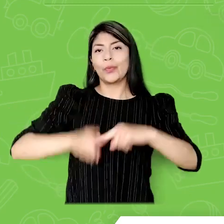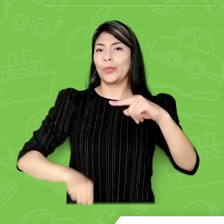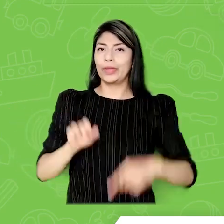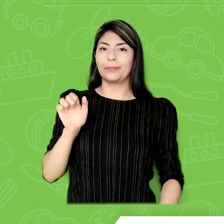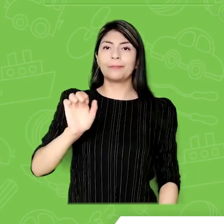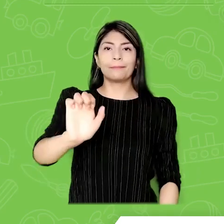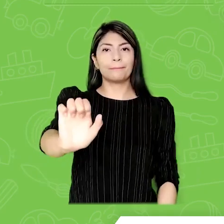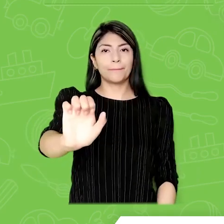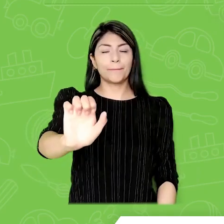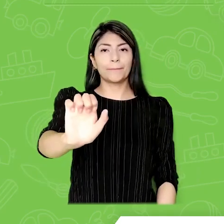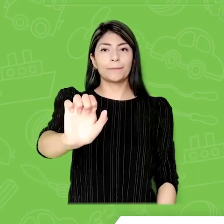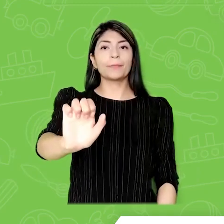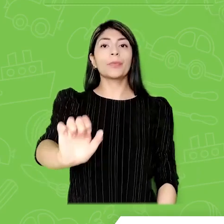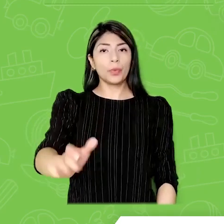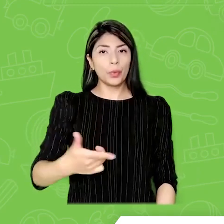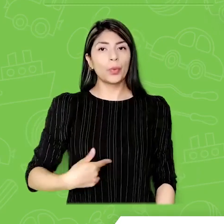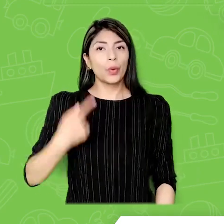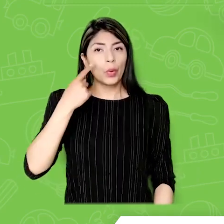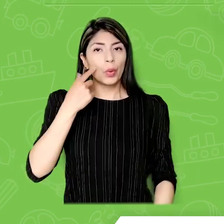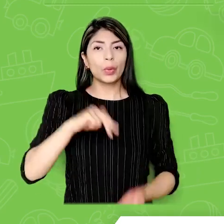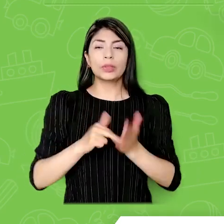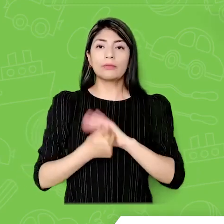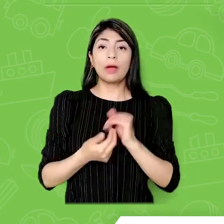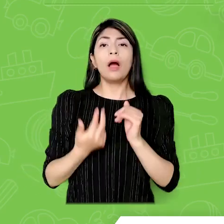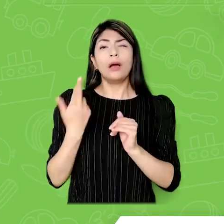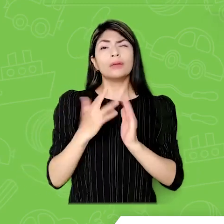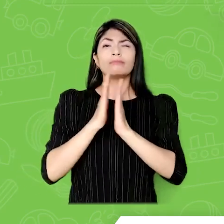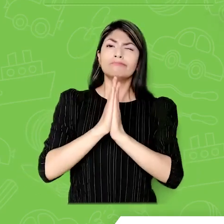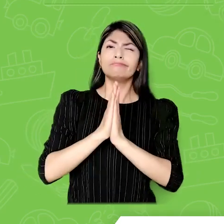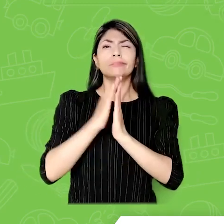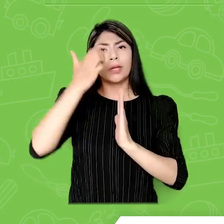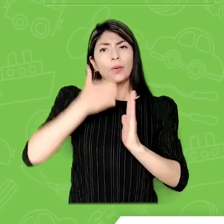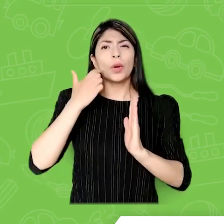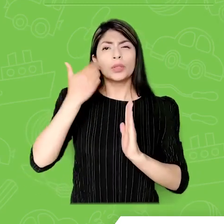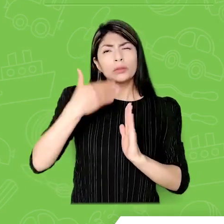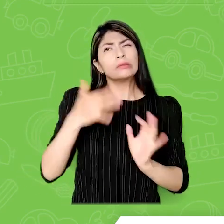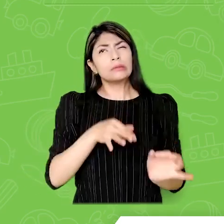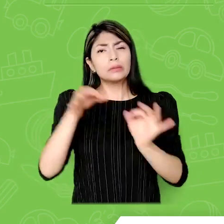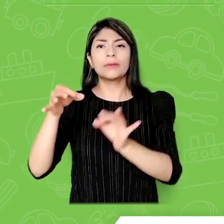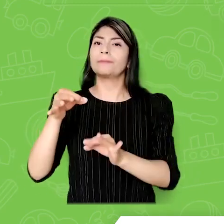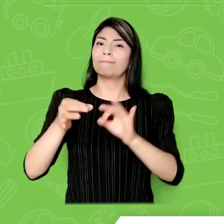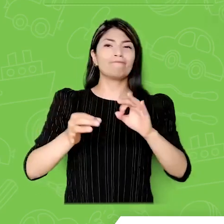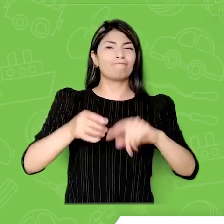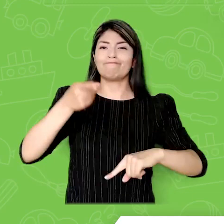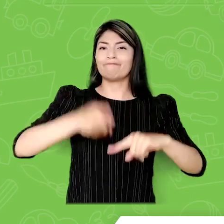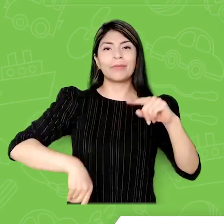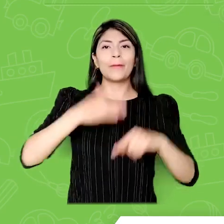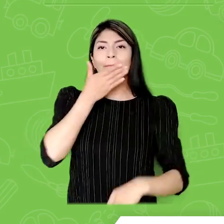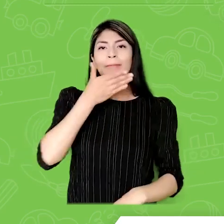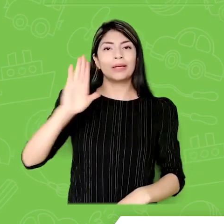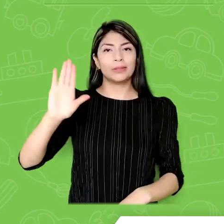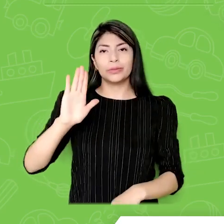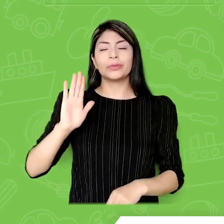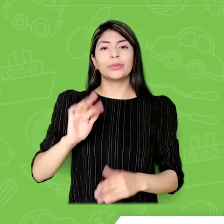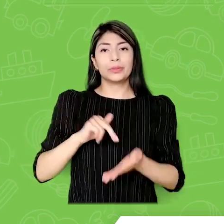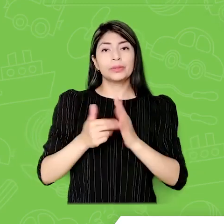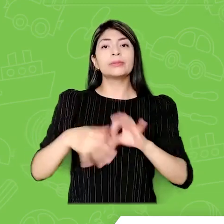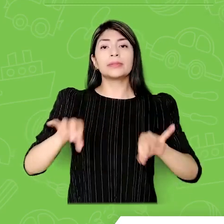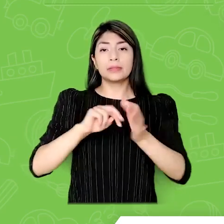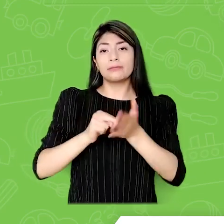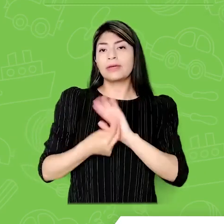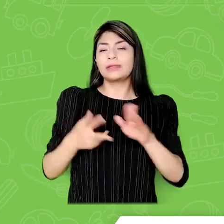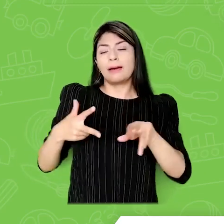mismas en una fecha posterior, con lo que se entienden excluidos de este proceso de selección. Igual condición aplica para